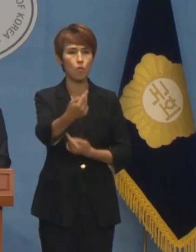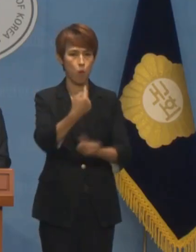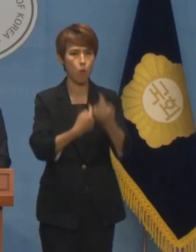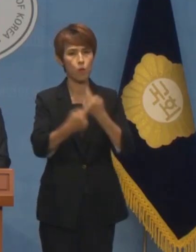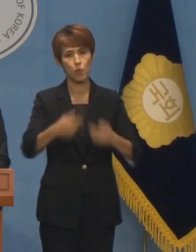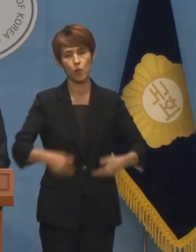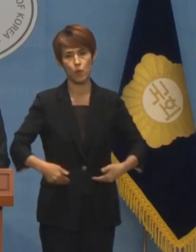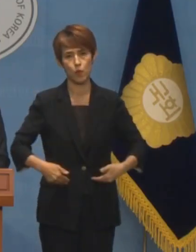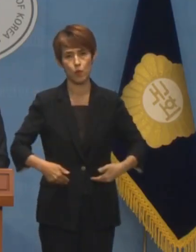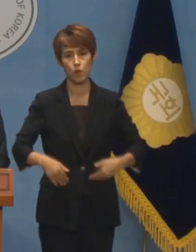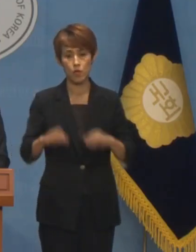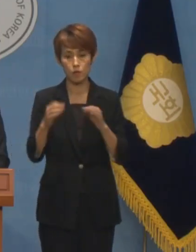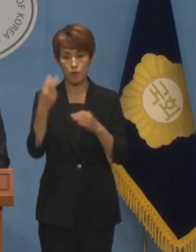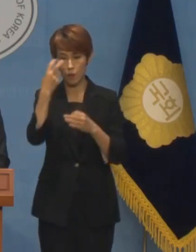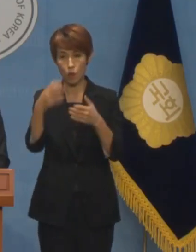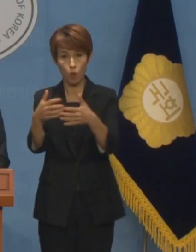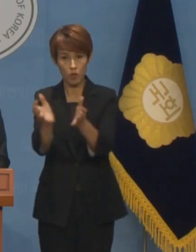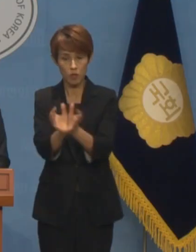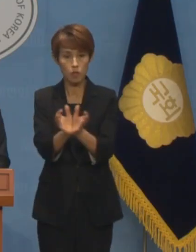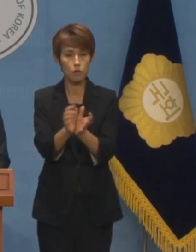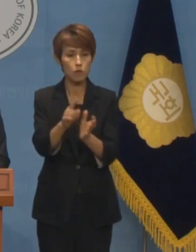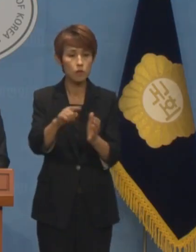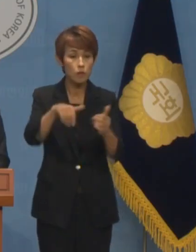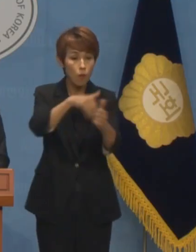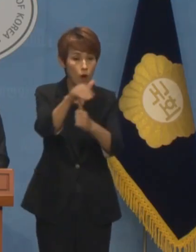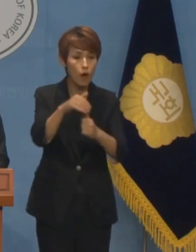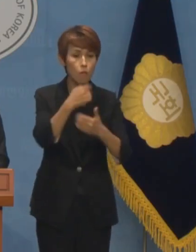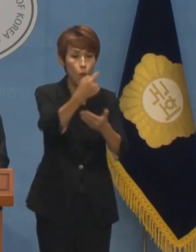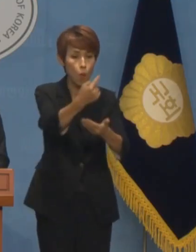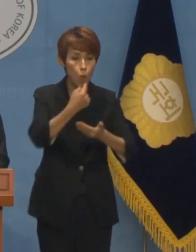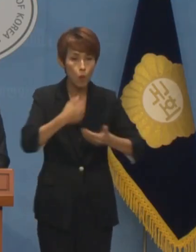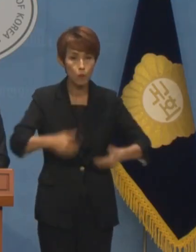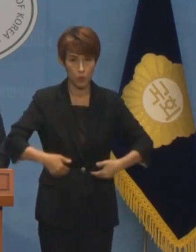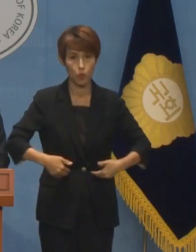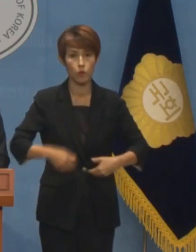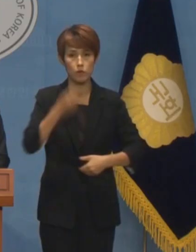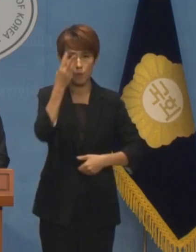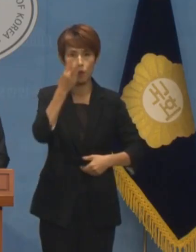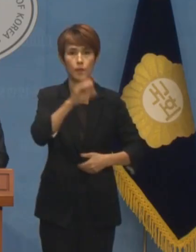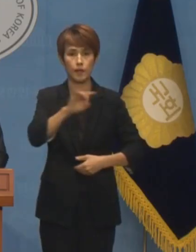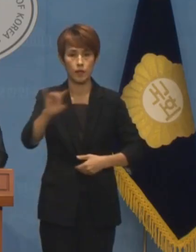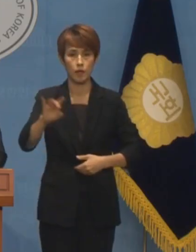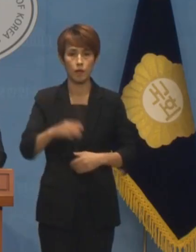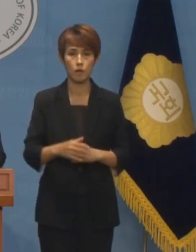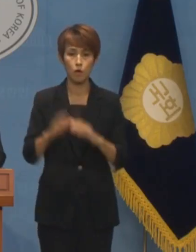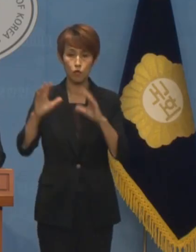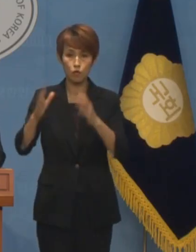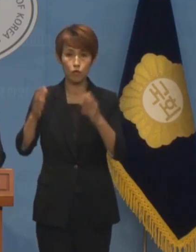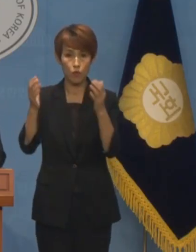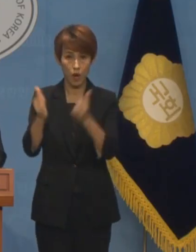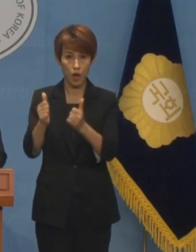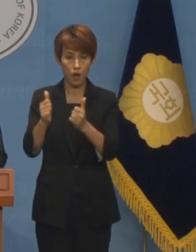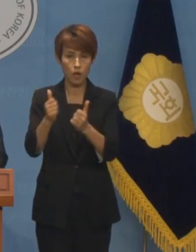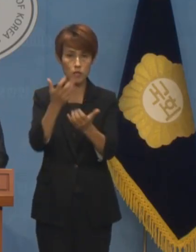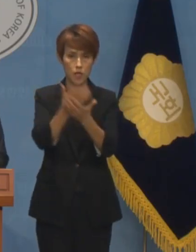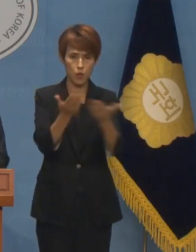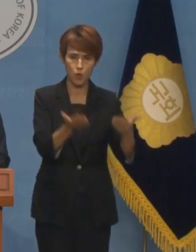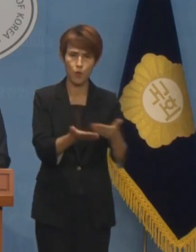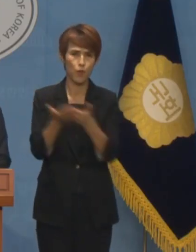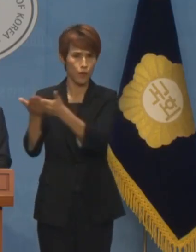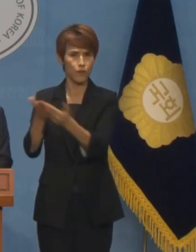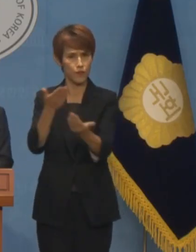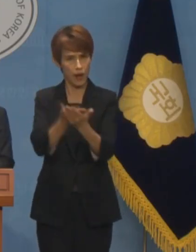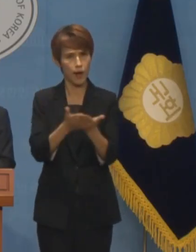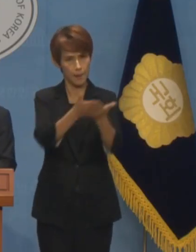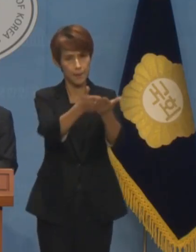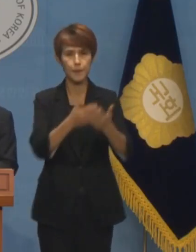분기별로 금감원이 이걸 받기로 돼 있는데 이 자료를 국회에 제출을 해야 한다고 촉구를 합니다.